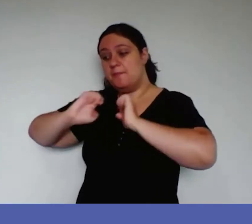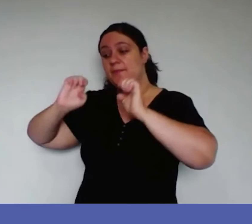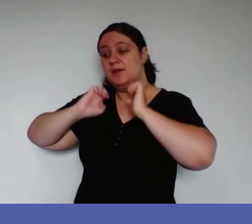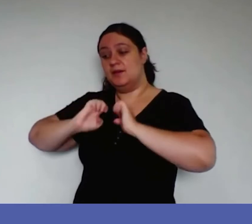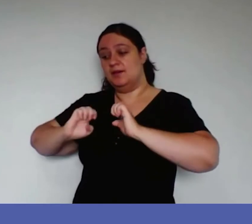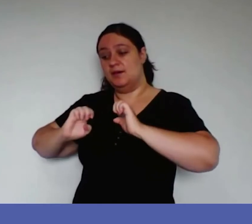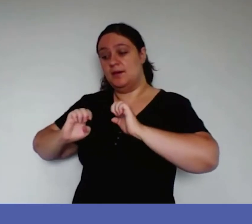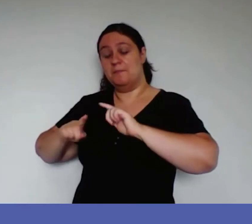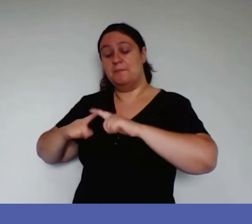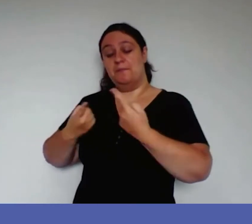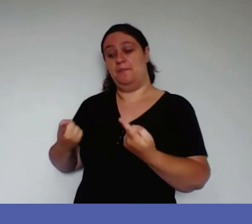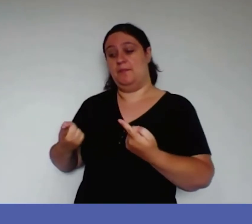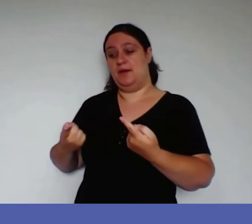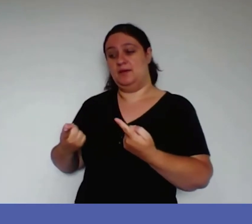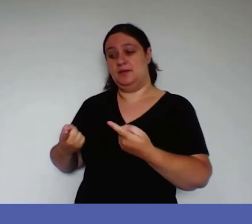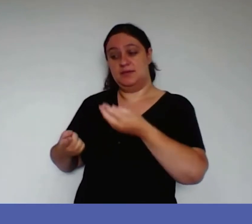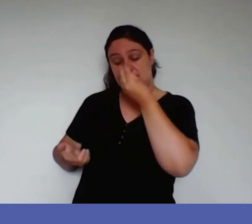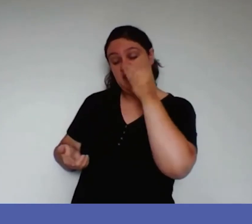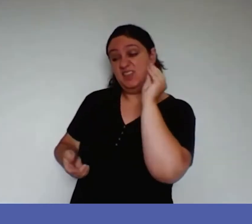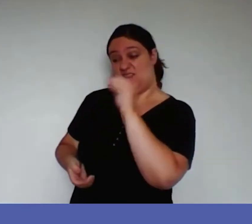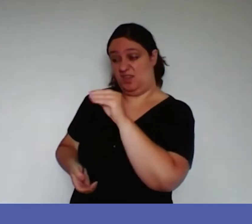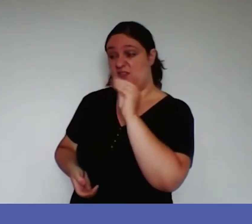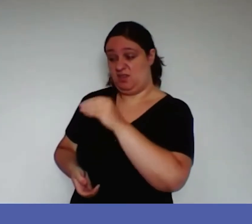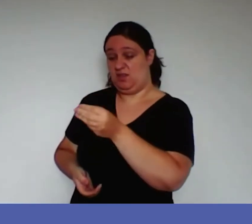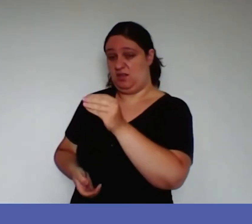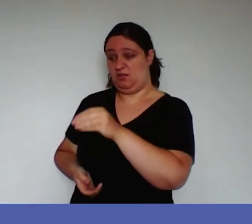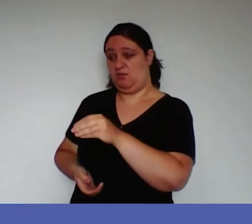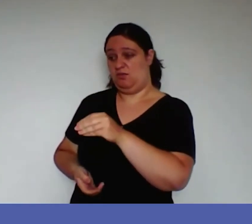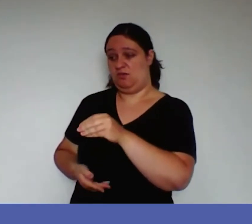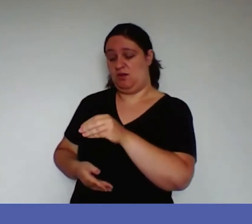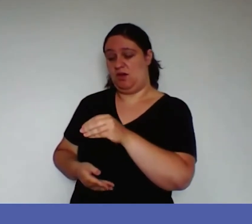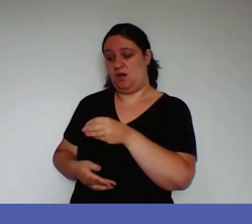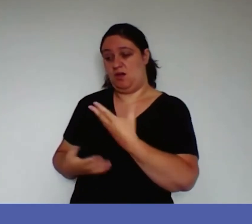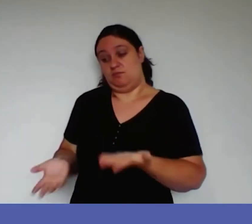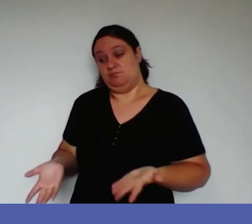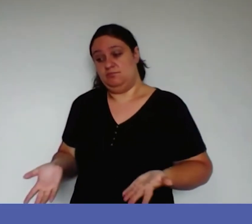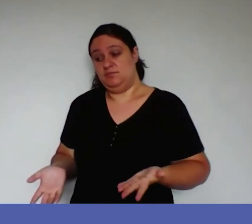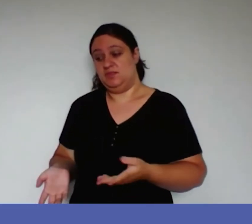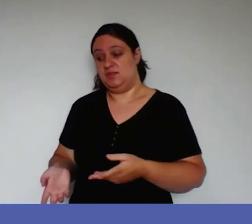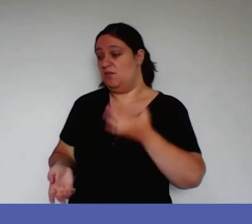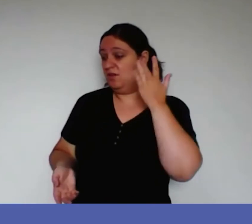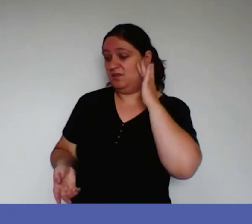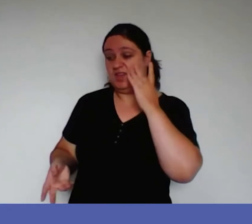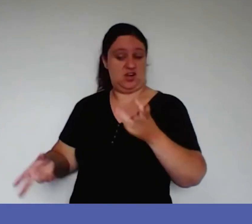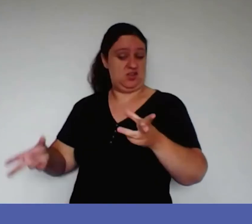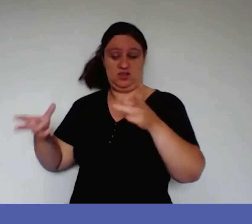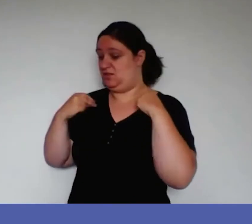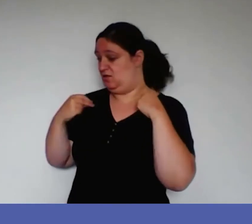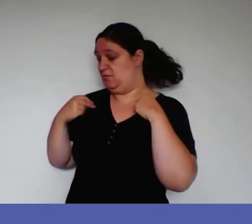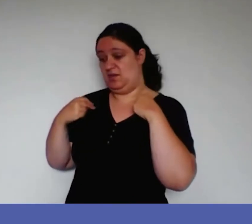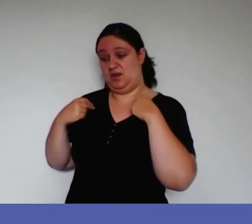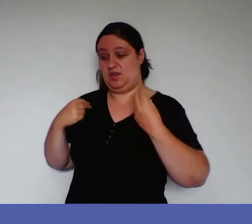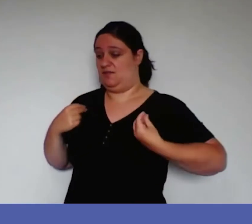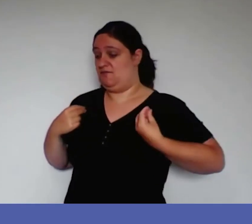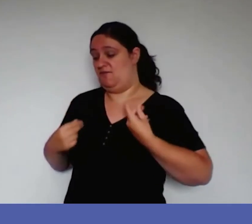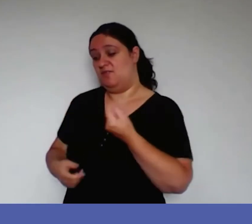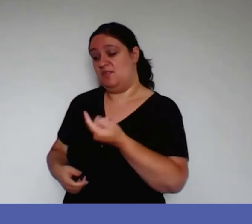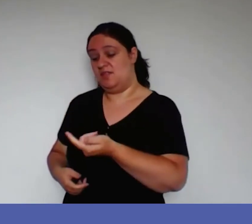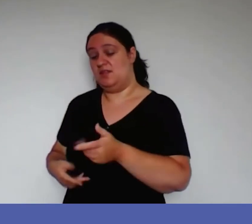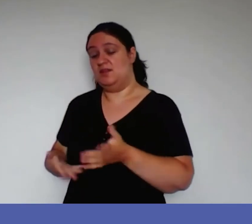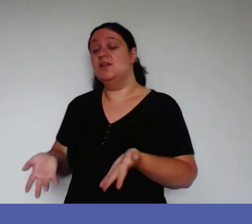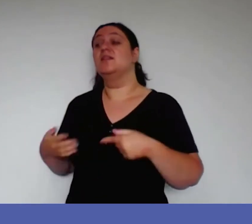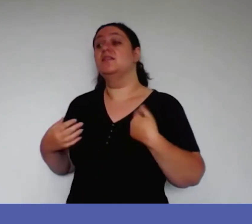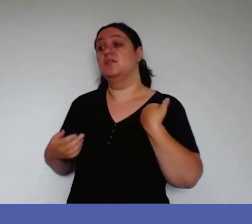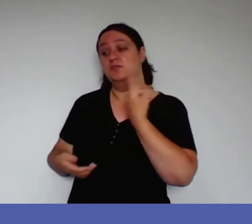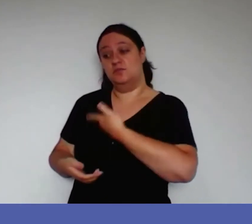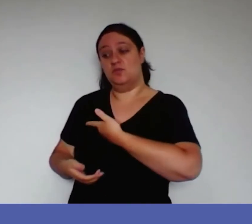que a rejeitais e a vós mesmos vos julgais indignos da vida eterna, eis aí que nos volveremos para os gentios. Quer